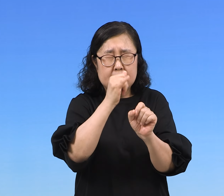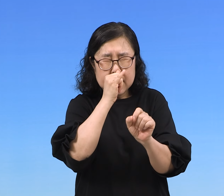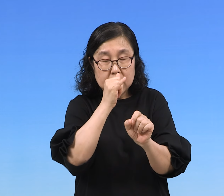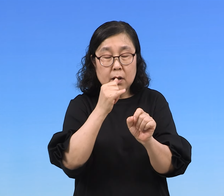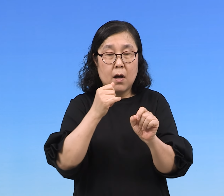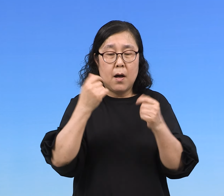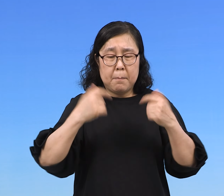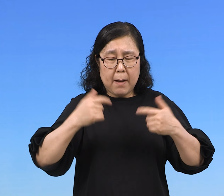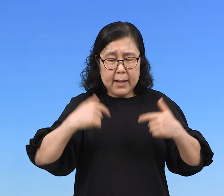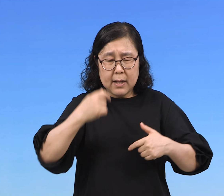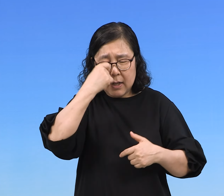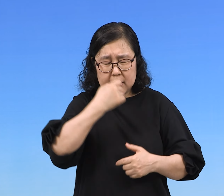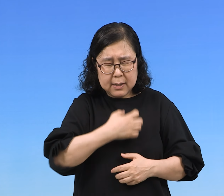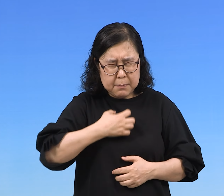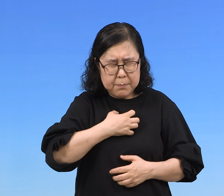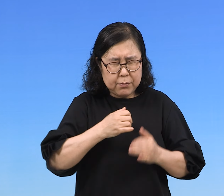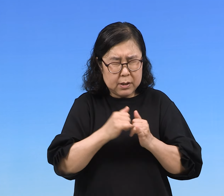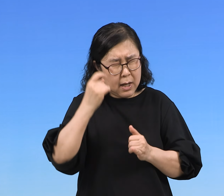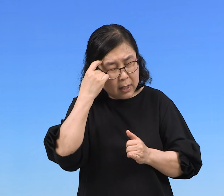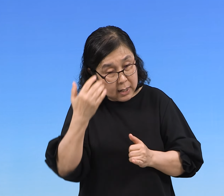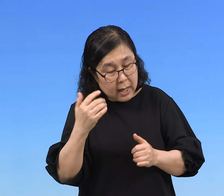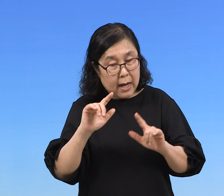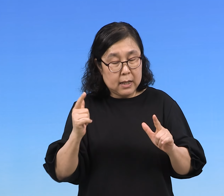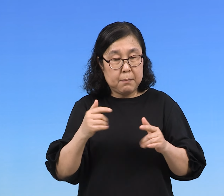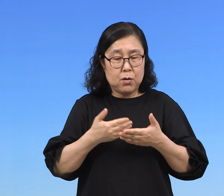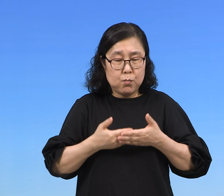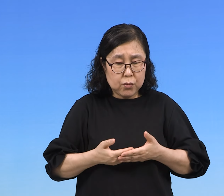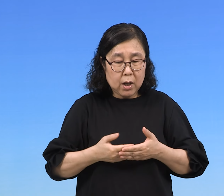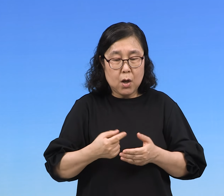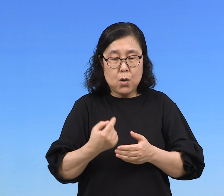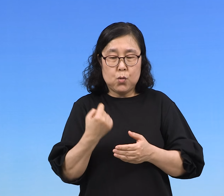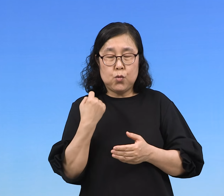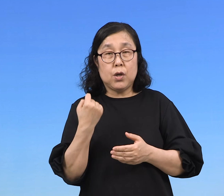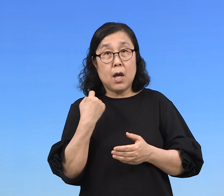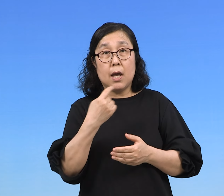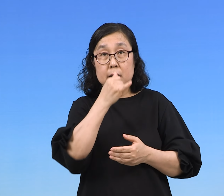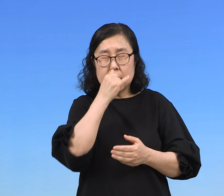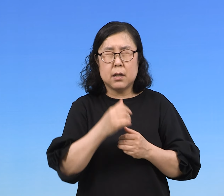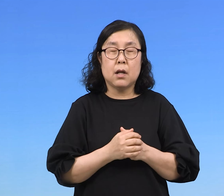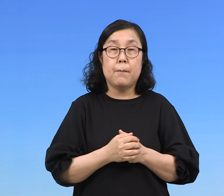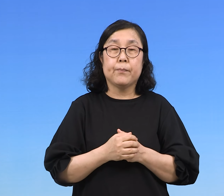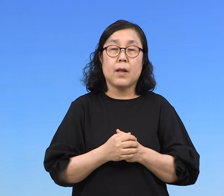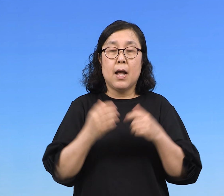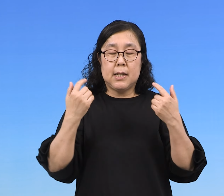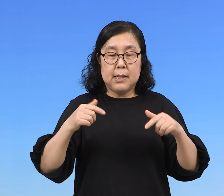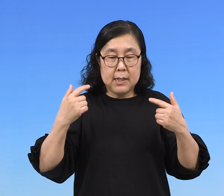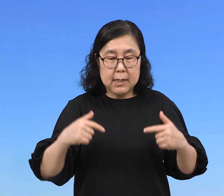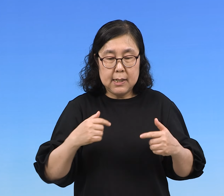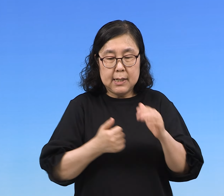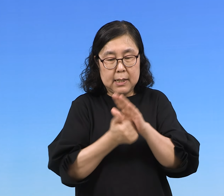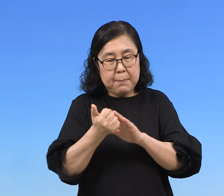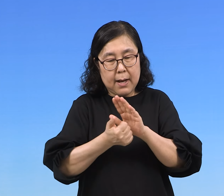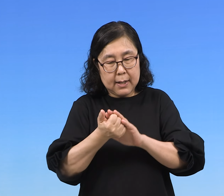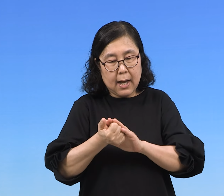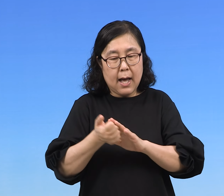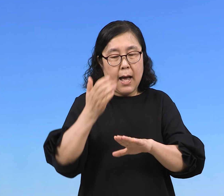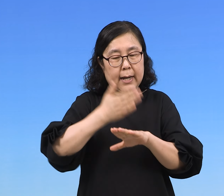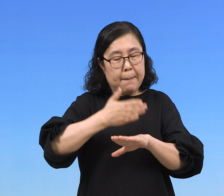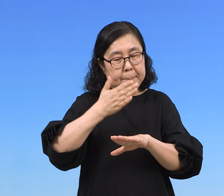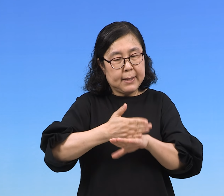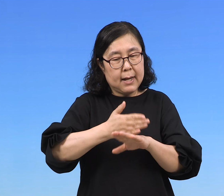우리 목사님이 토요일 날 그렇게 경험하셨다는데, 이 무게중심이 뒤에 있어 늘 희망과 감사가